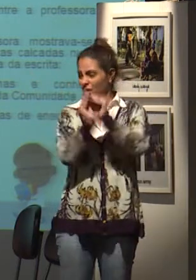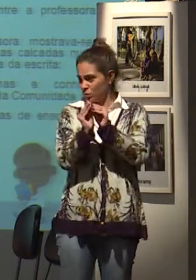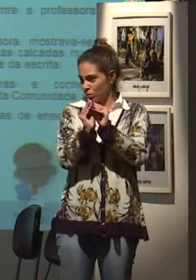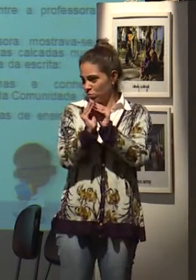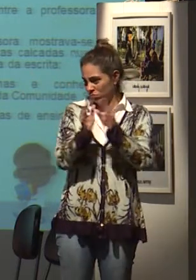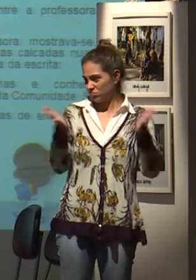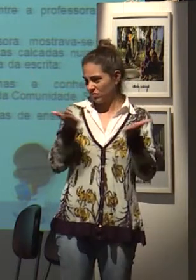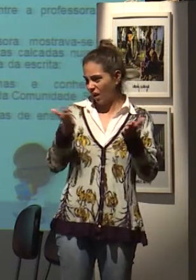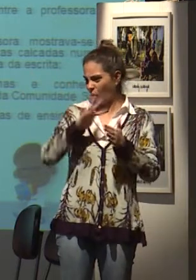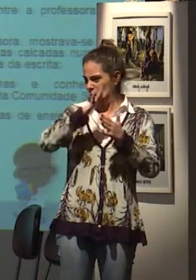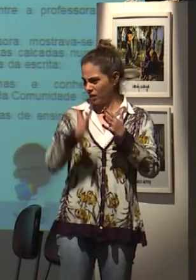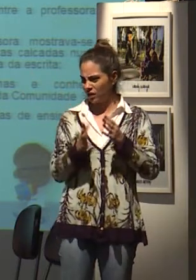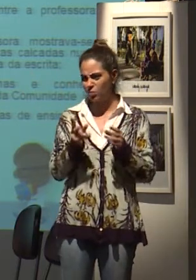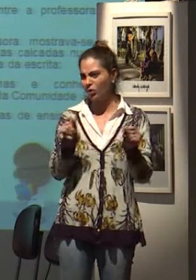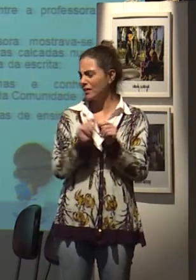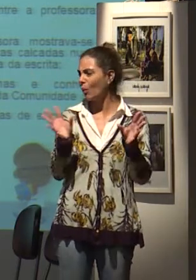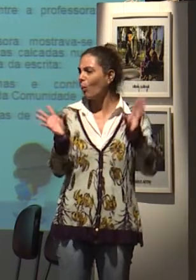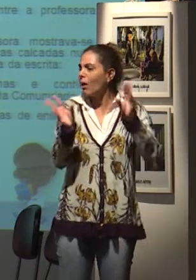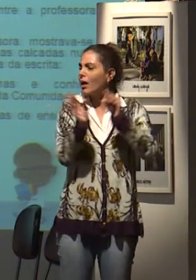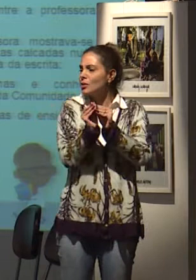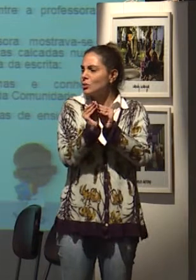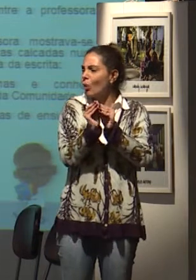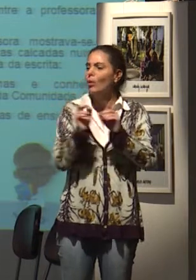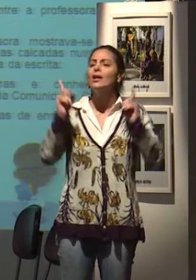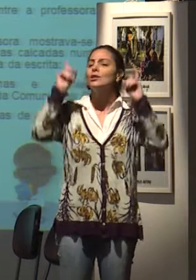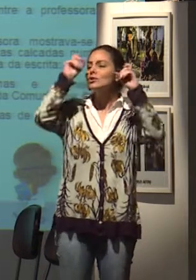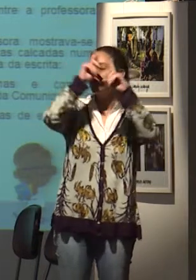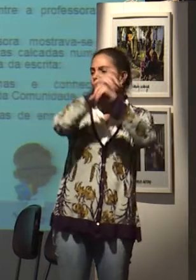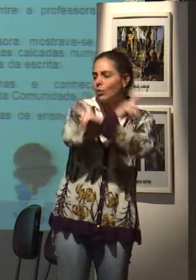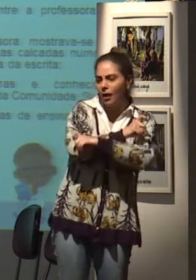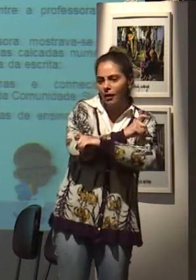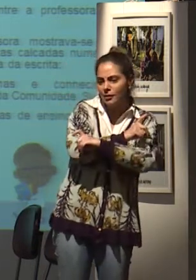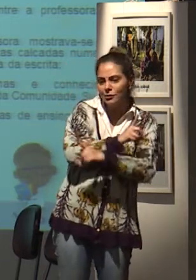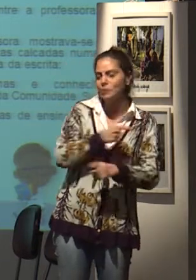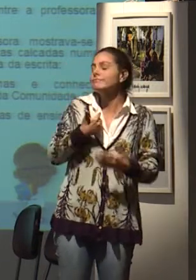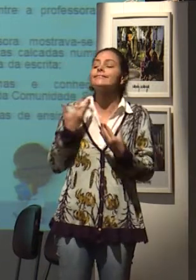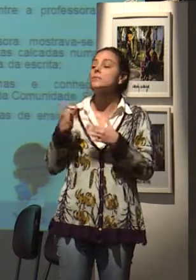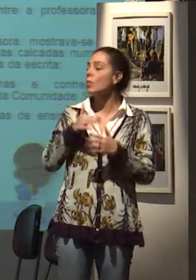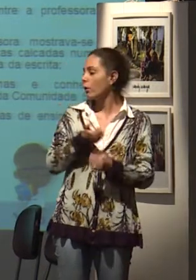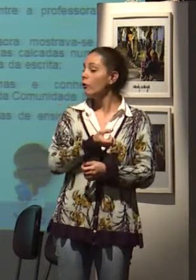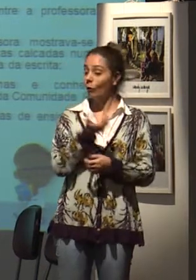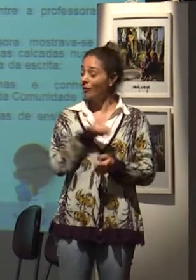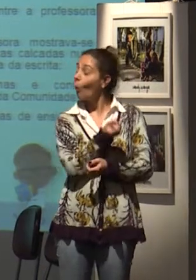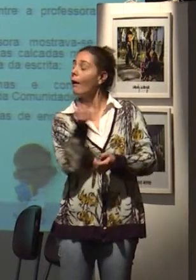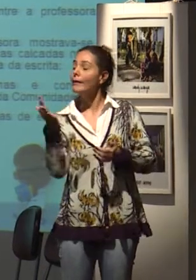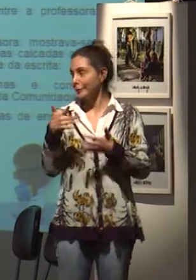Isso é apenas um resumo, tá? Que agora eu vou fazer, que eu vou explicar para vocês, que relata a minha dificuldade.